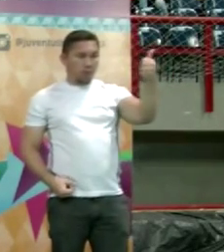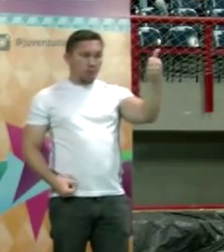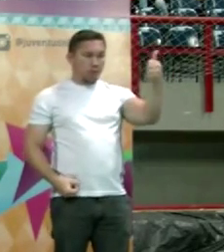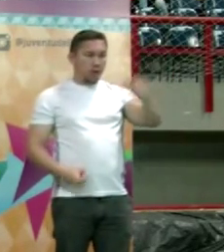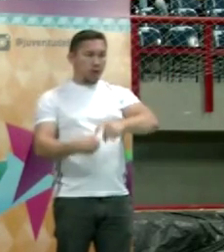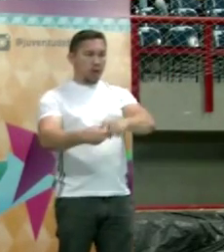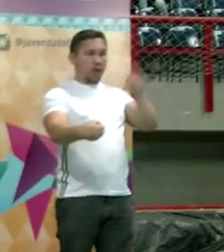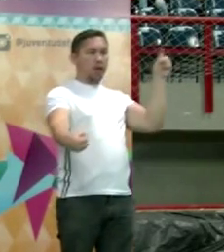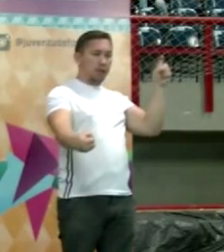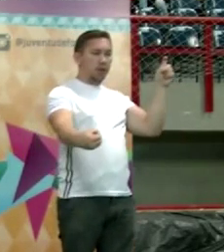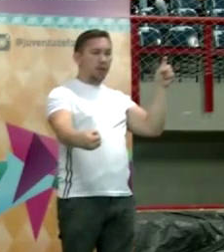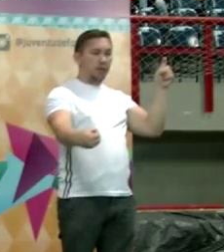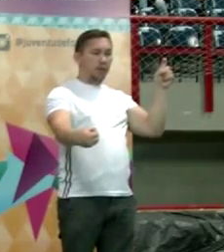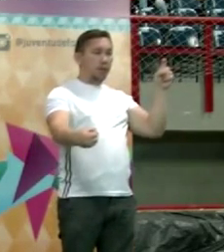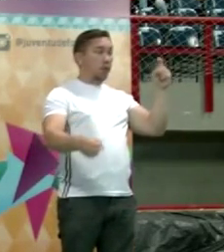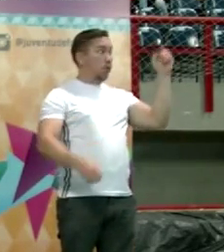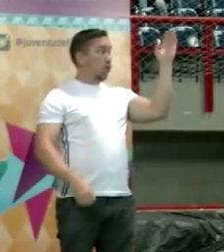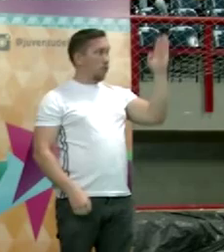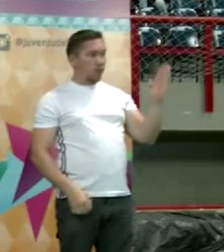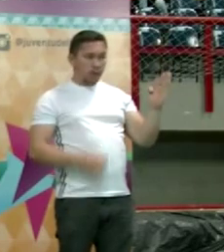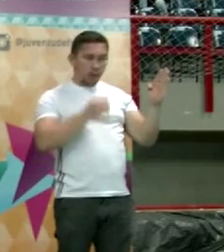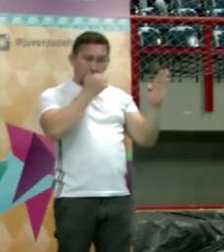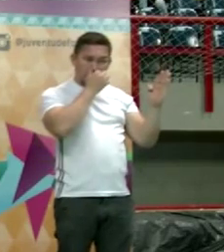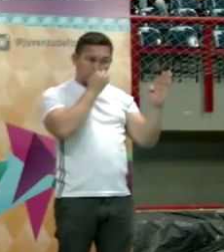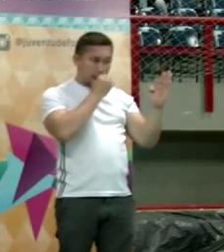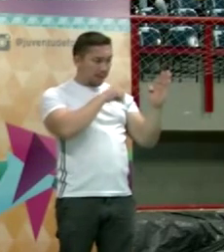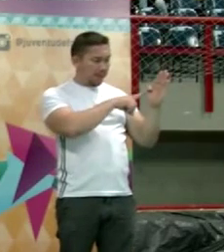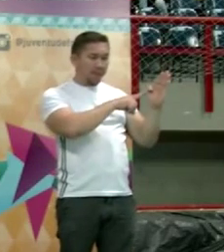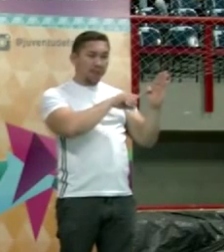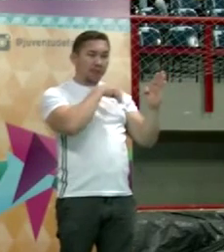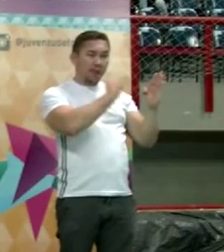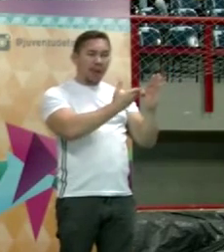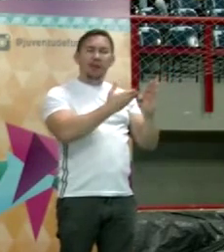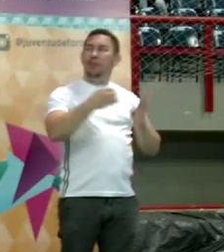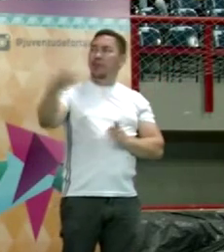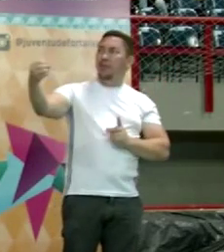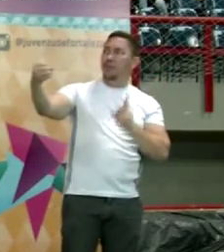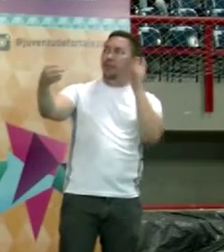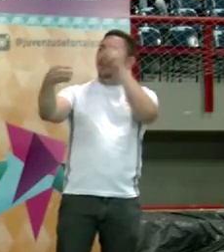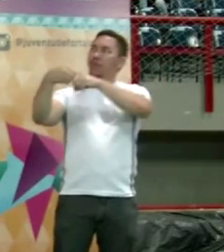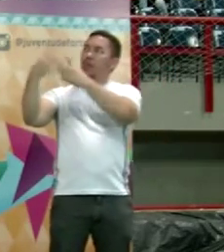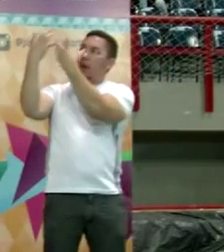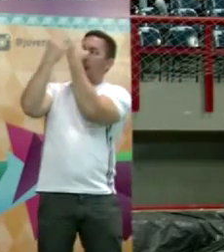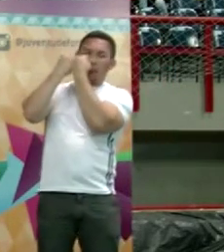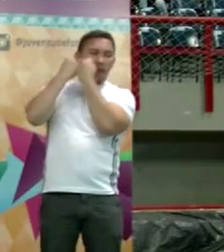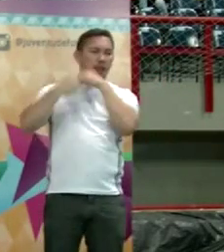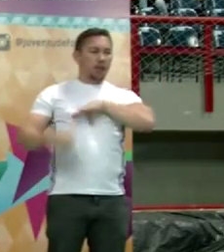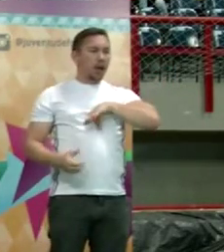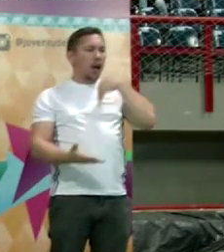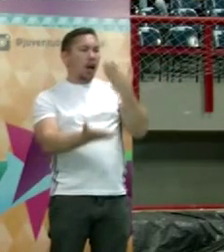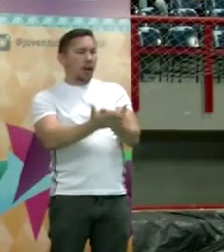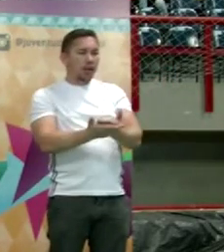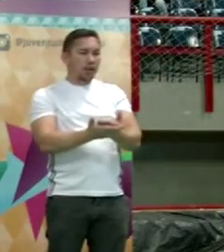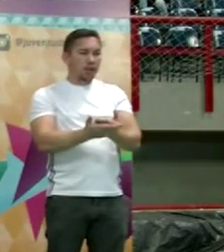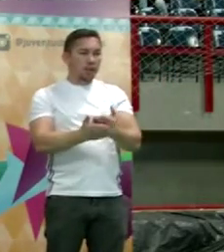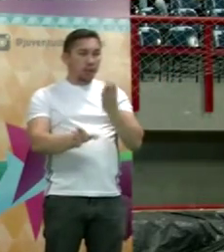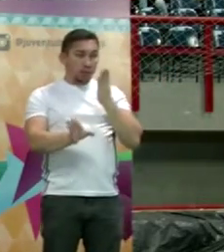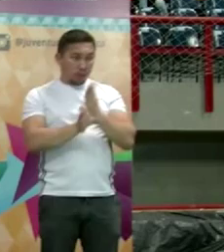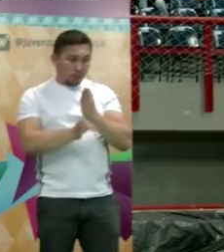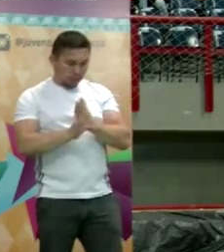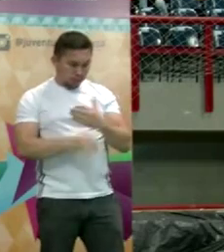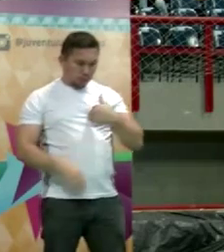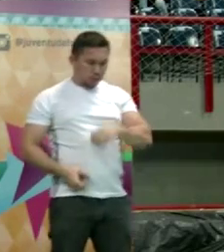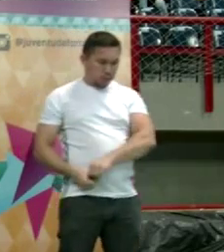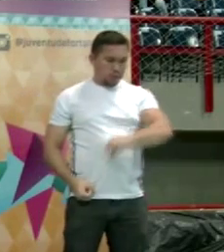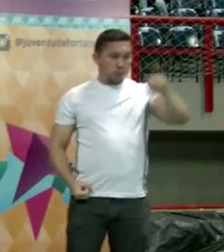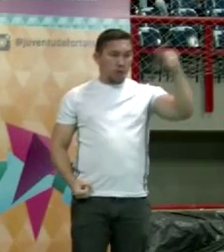2 pontos, o Brasil continua arriscado voltar a ser colônia. Porque do jeito que Dom